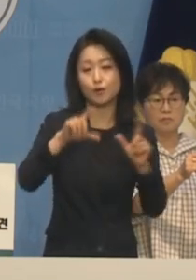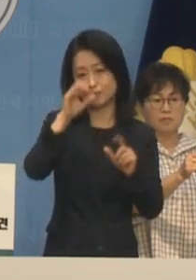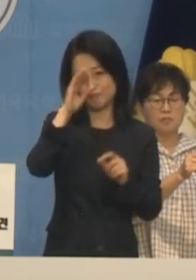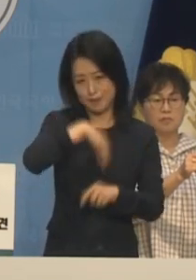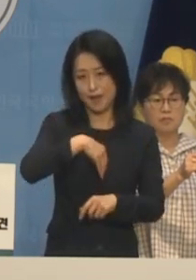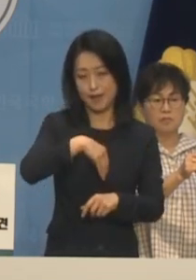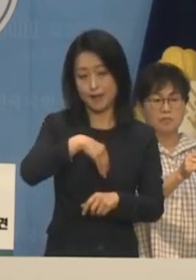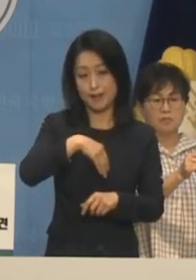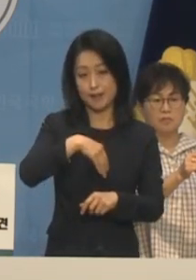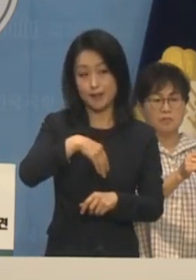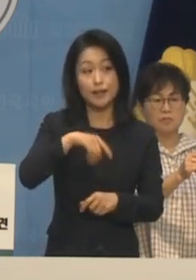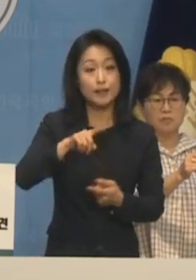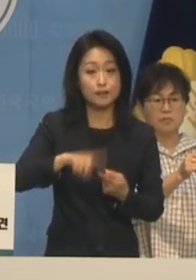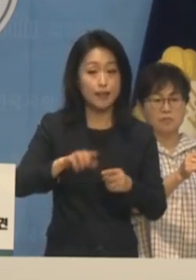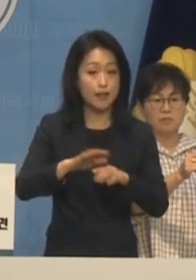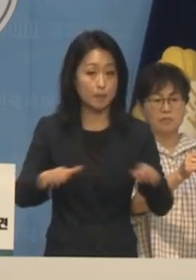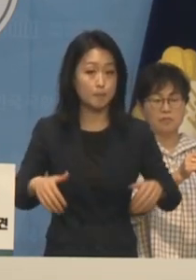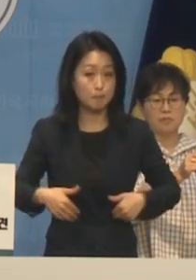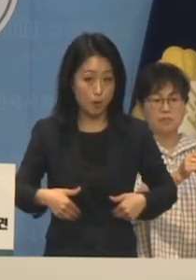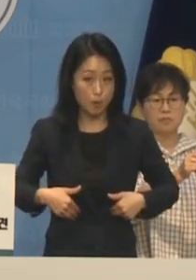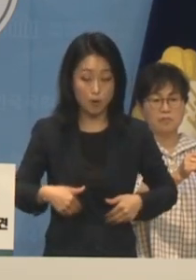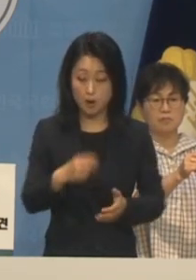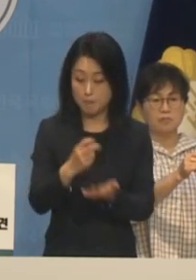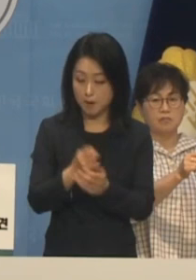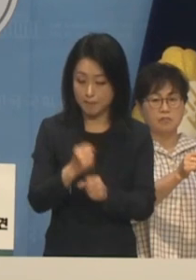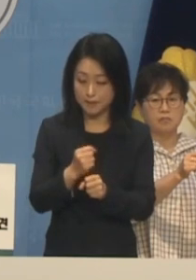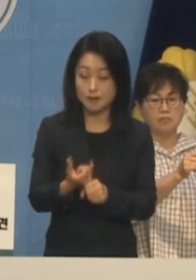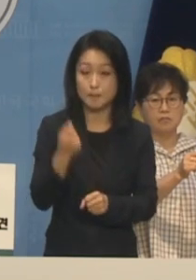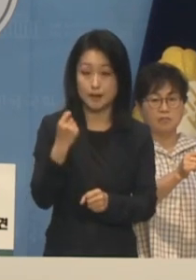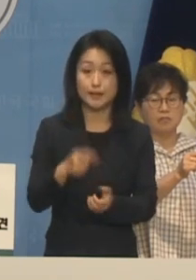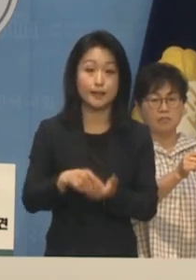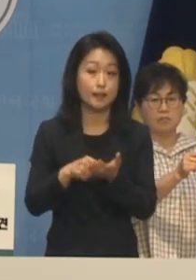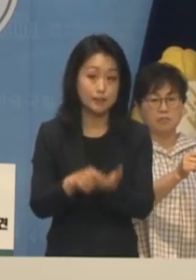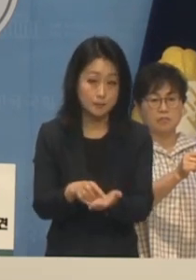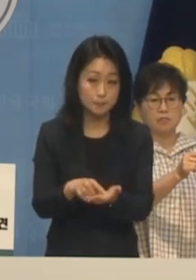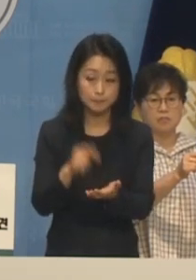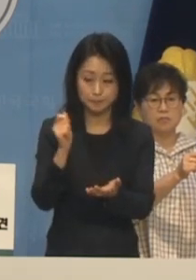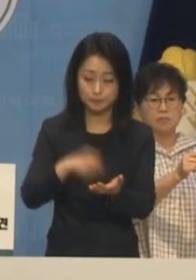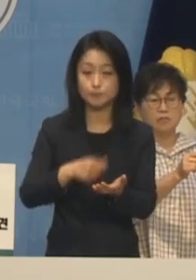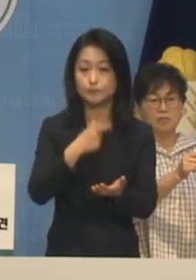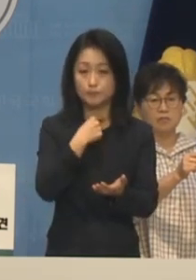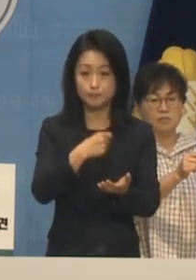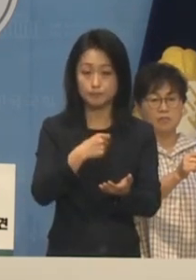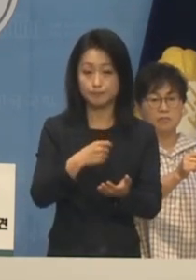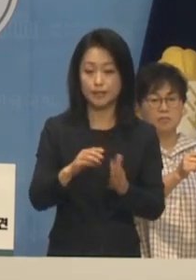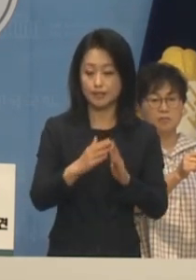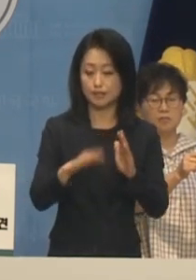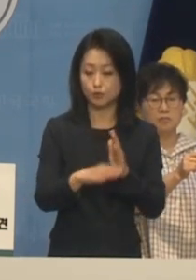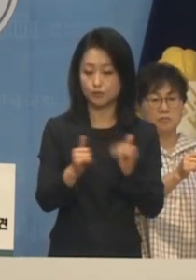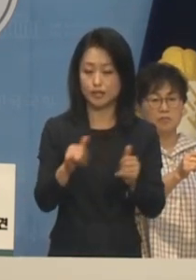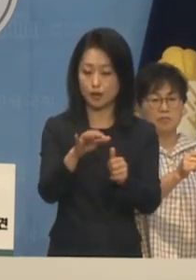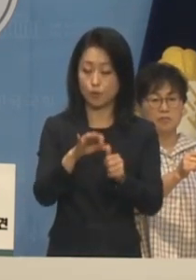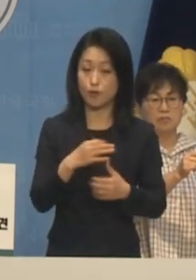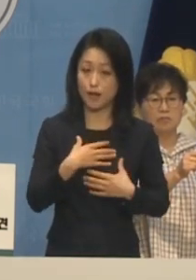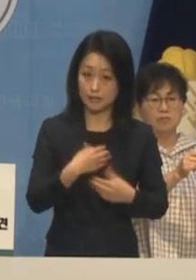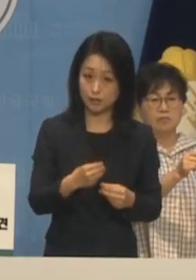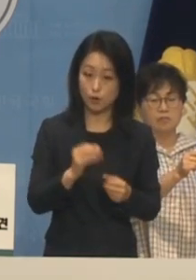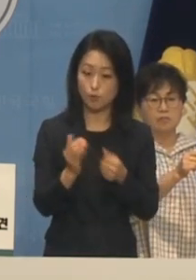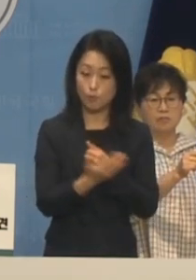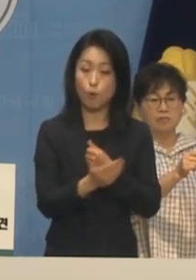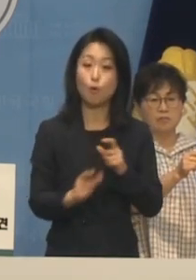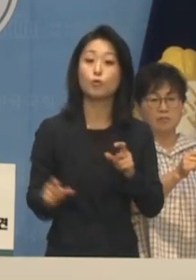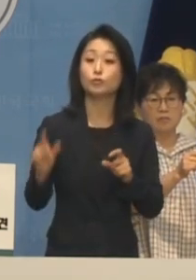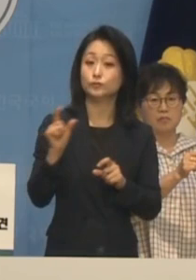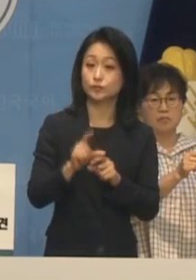열악합니다. 이에 우리는 이번 법안에 조속한 입법을 통해 가사노동자의 고용 안정과 보호 강화를 위한